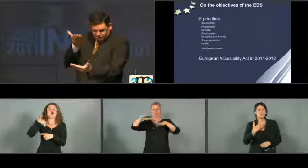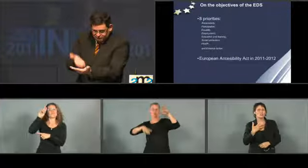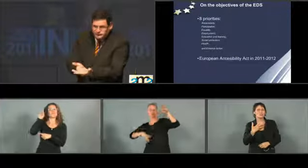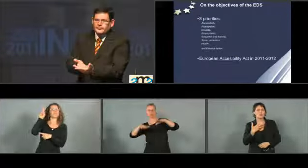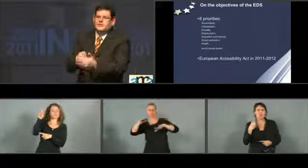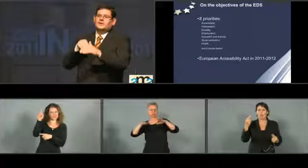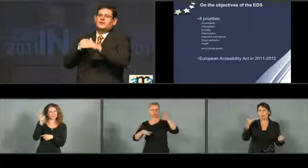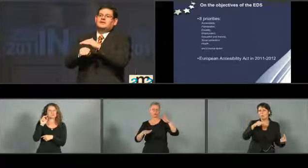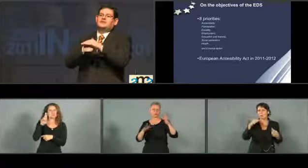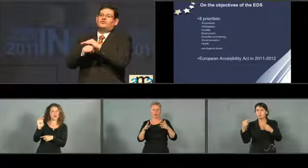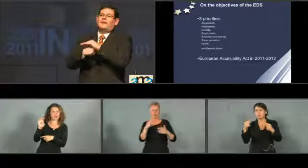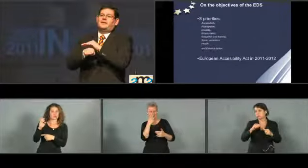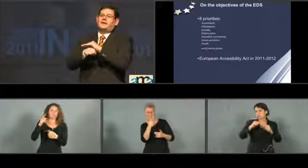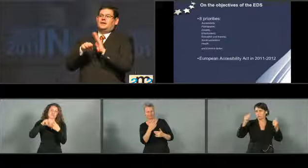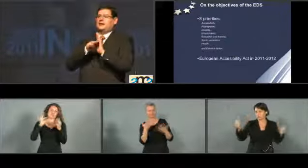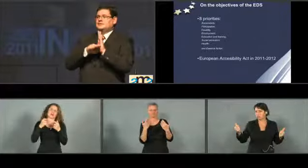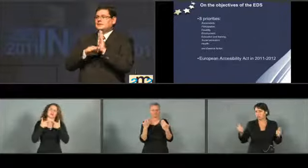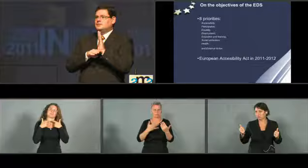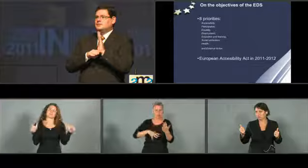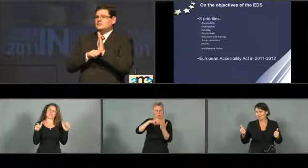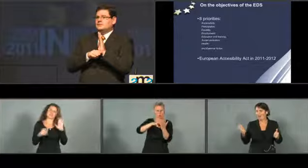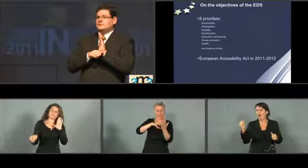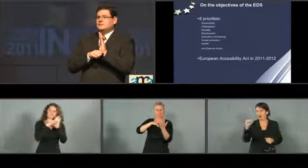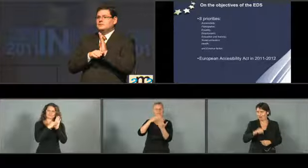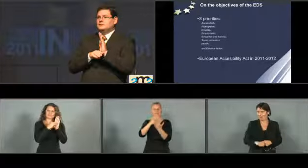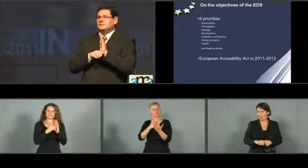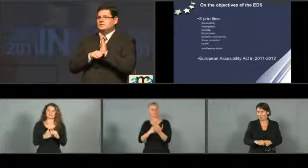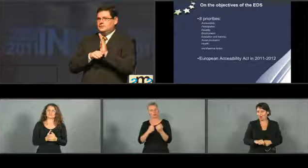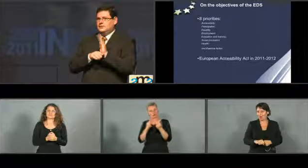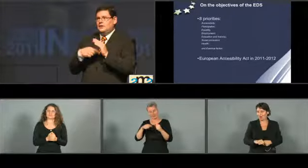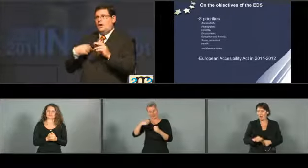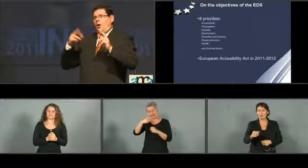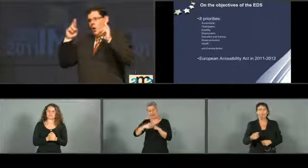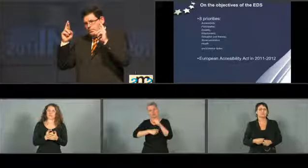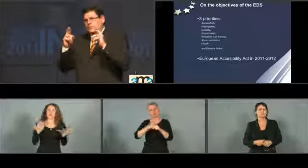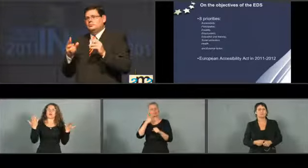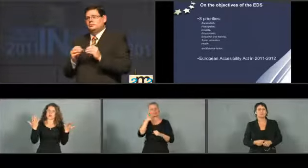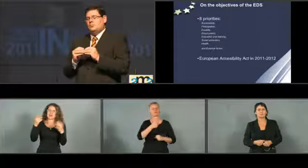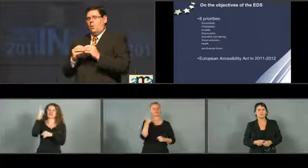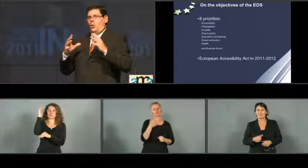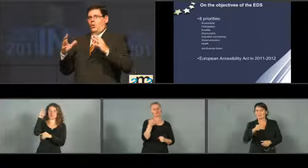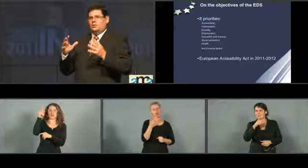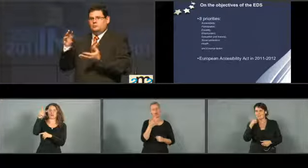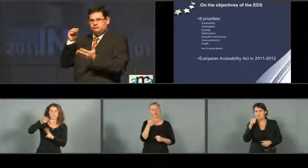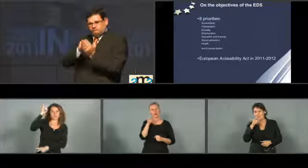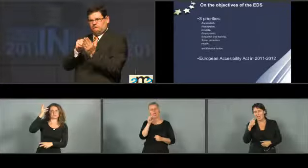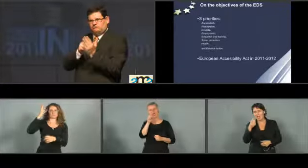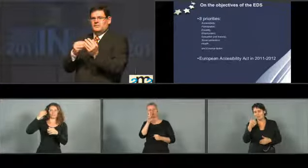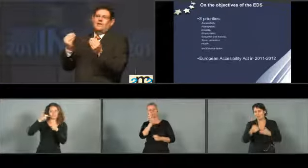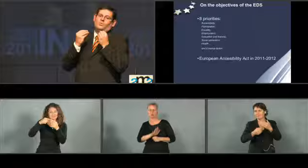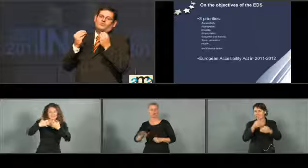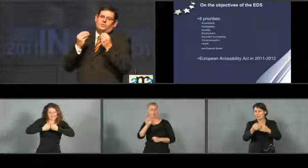prochaine, on ait vraiment en Europe, dans l'Union européenne, vraiment une accessibilité accrue qui soit inscrite dans un acte